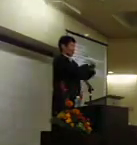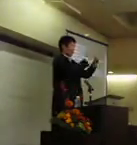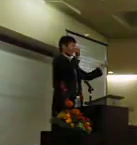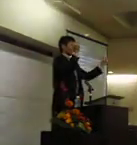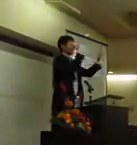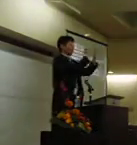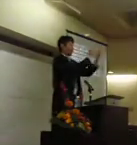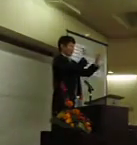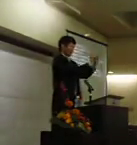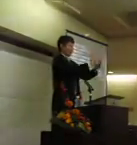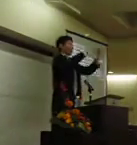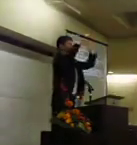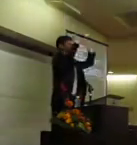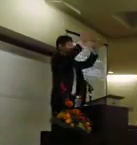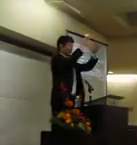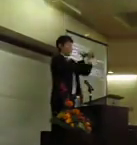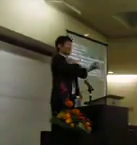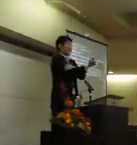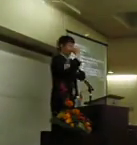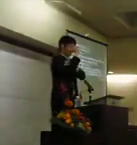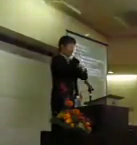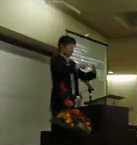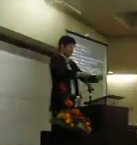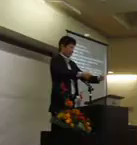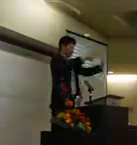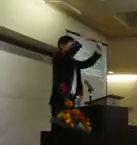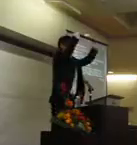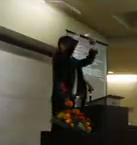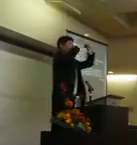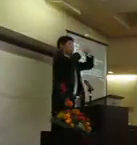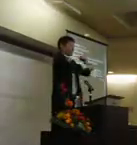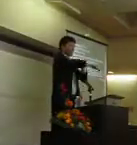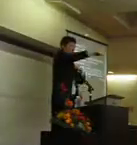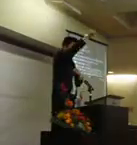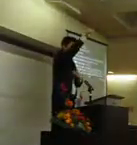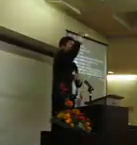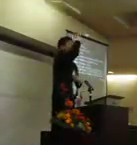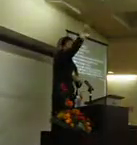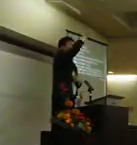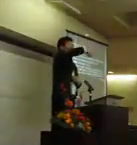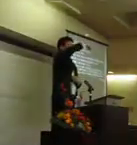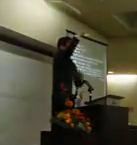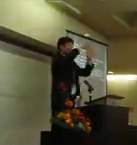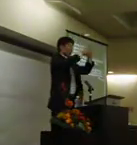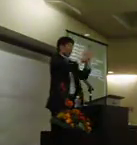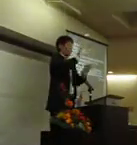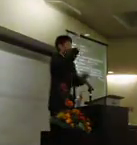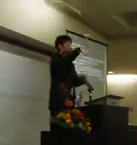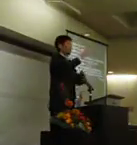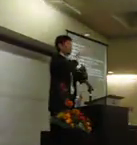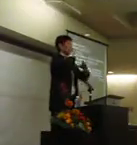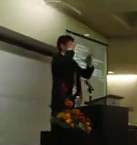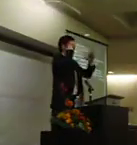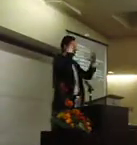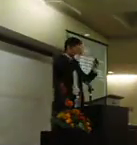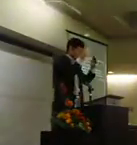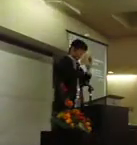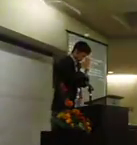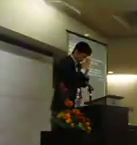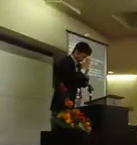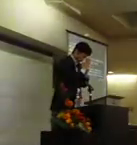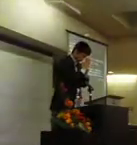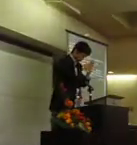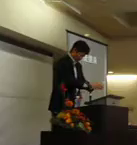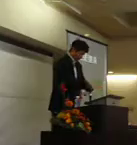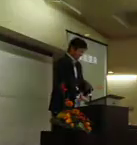悪からお救いください。国と力と支えは特殊にあなたのものだからです。 アーメ